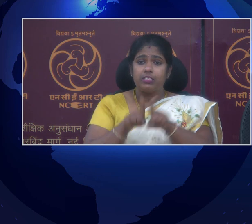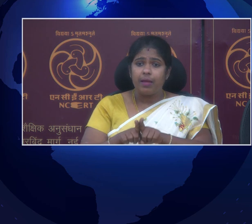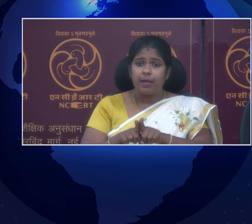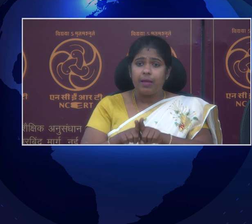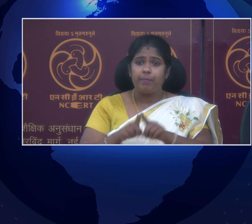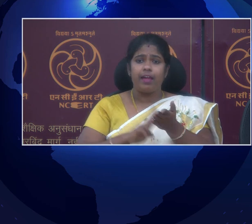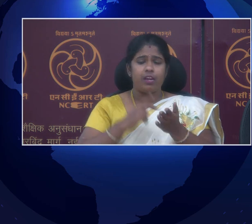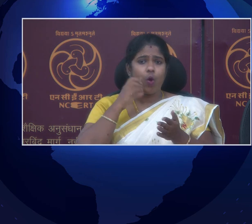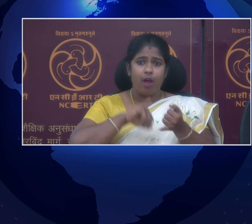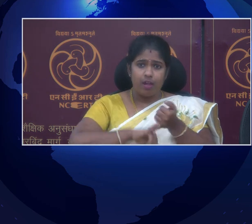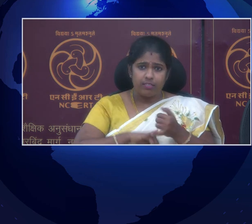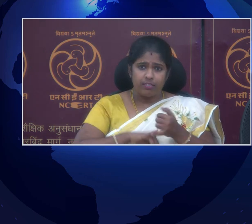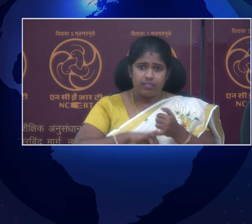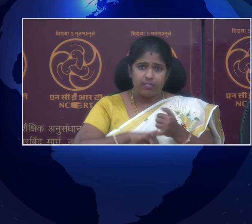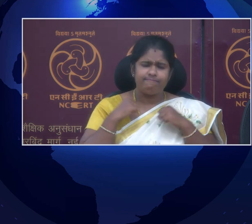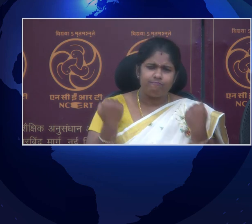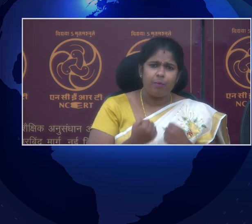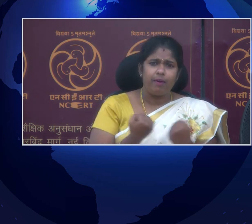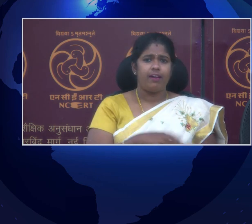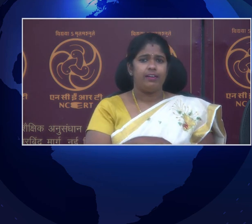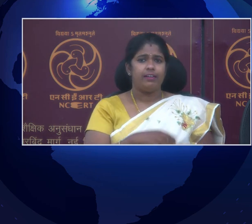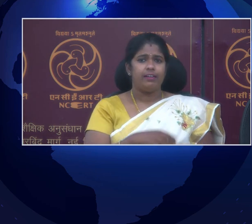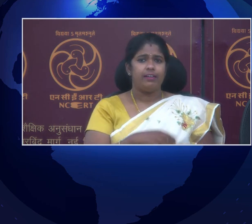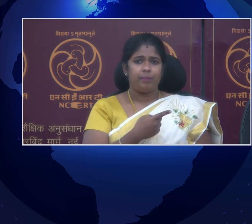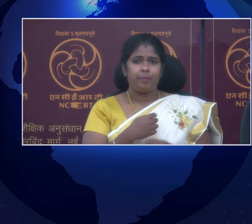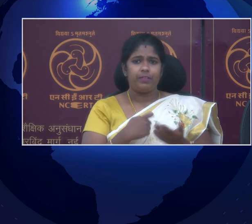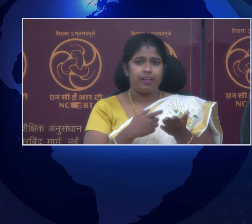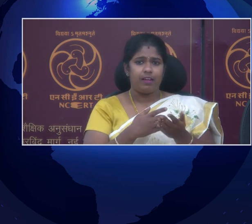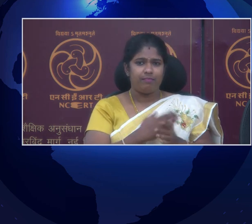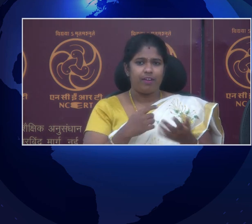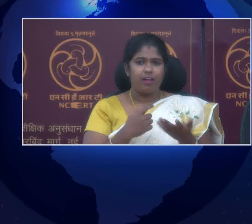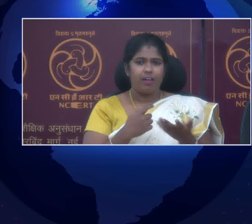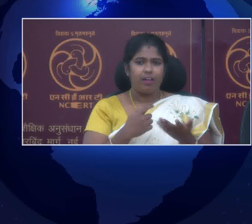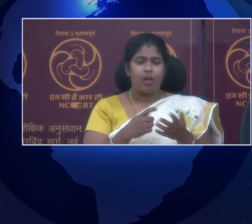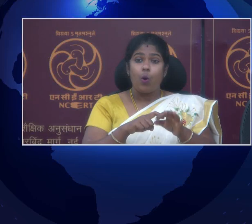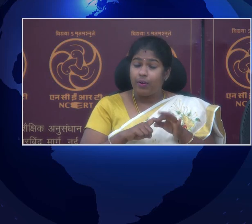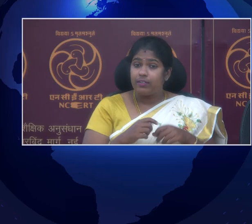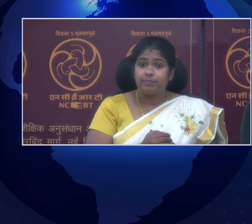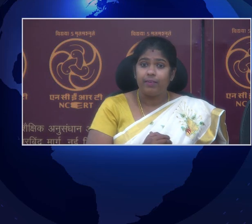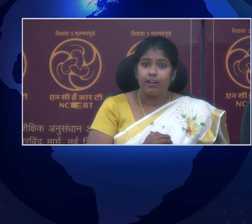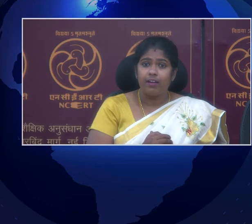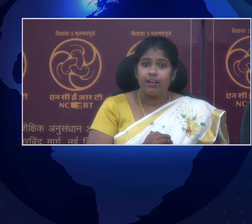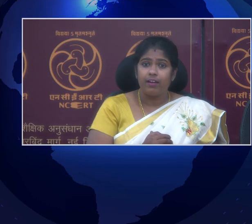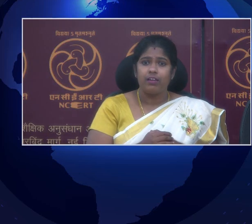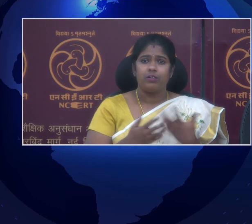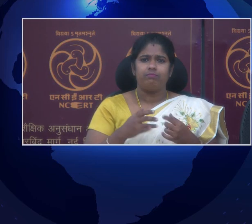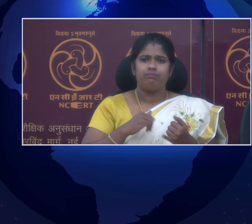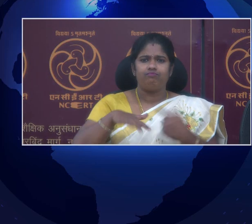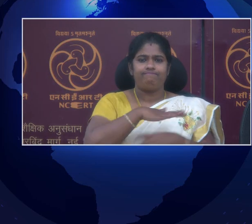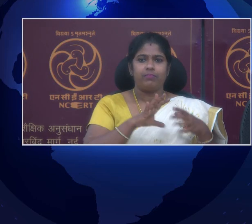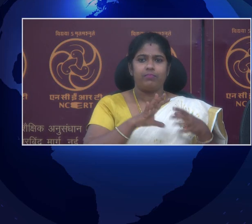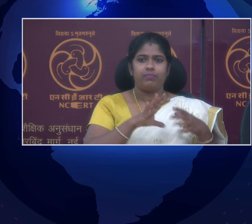एक प्रयास करेगा। राहुल जी बहुत अच्छा जो आप कह रहे थे, एक जो समता मूलक, एक जो समाज की परिकल्पना हो,